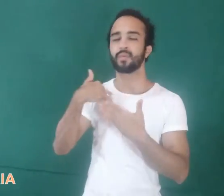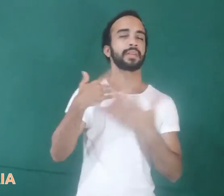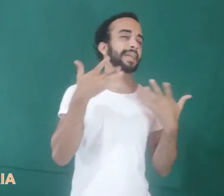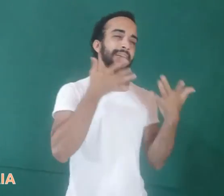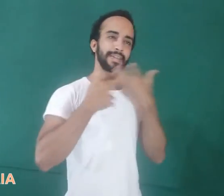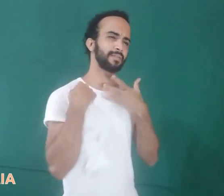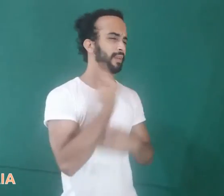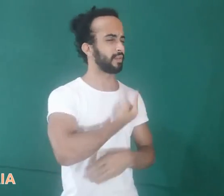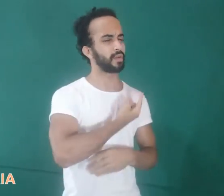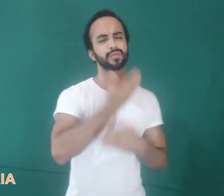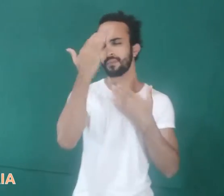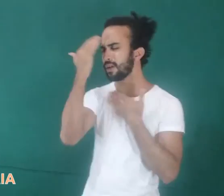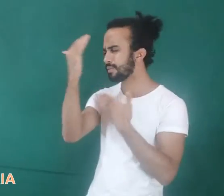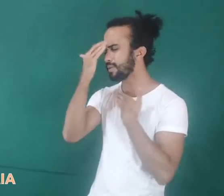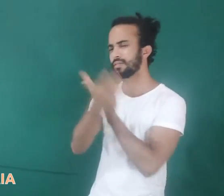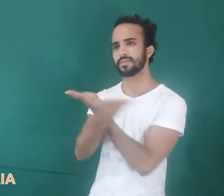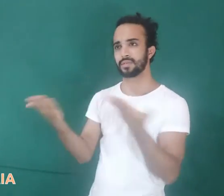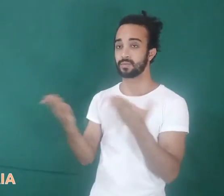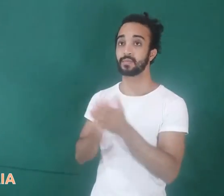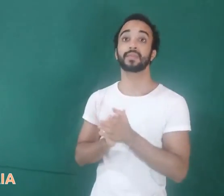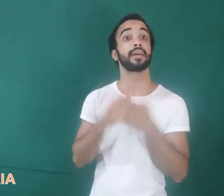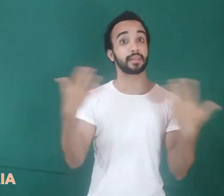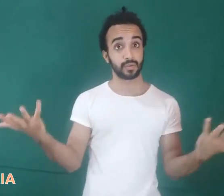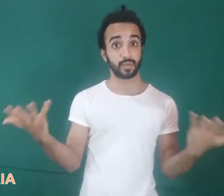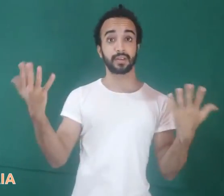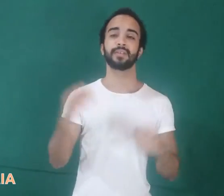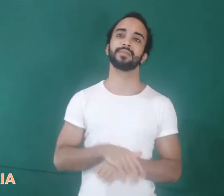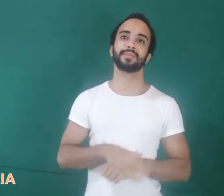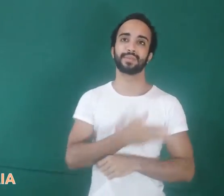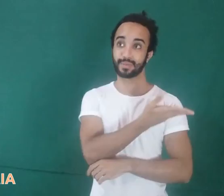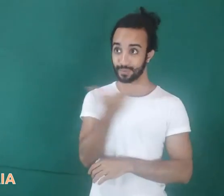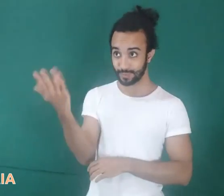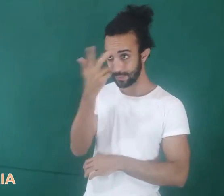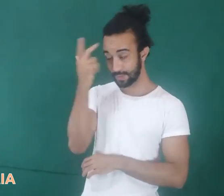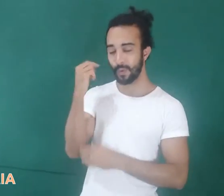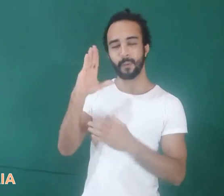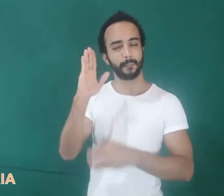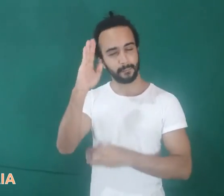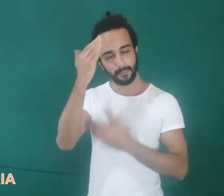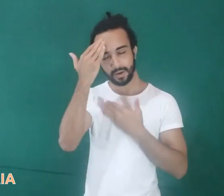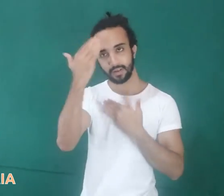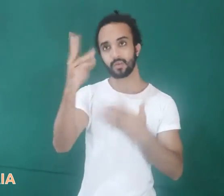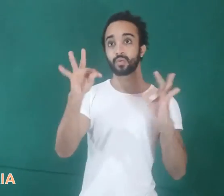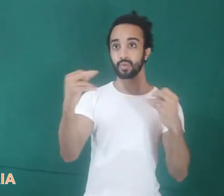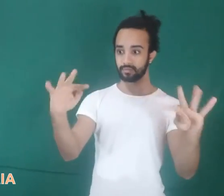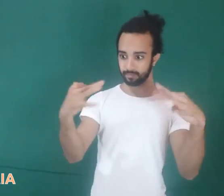gente. Exatamente. Muito obrigado. E obrigado é isso mesmo. aí, beberes. Também muito obrigado para quem nos acompanhou até